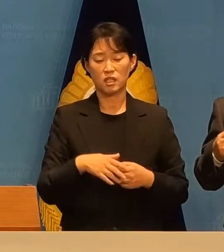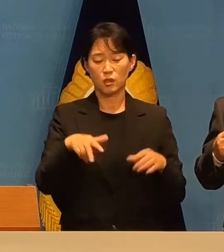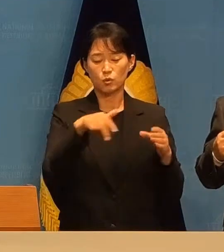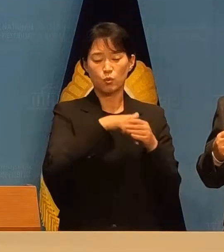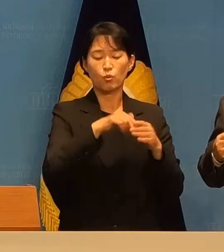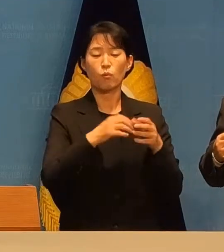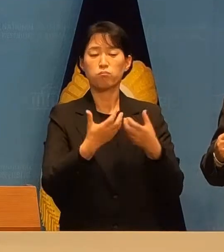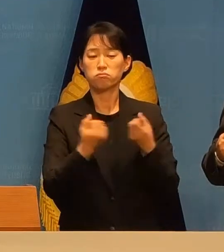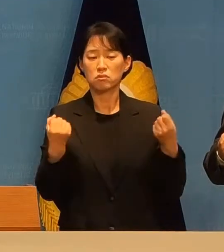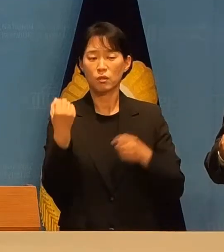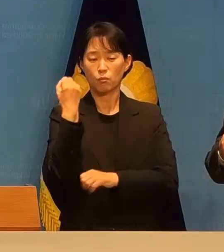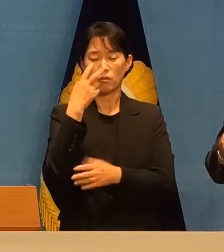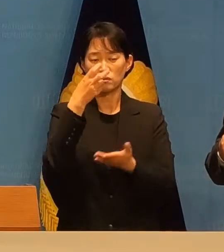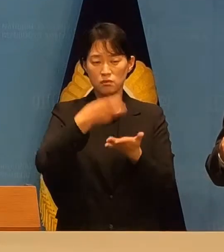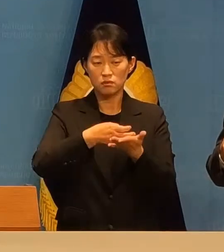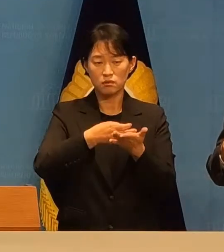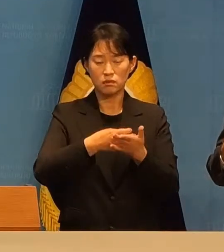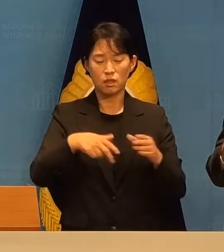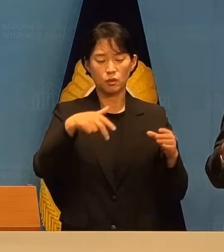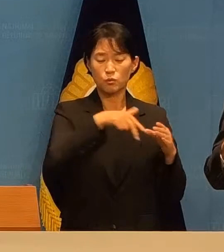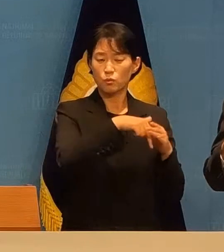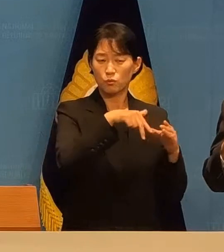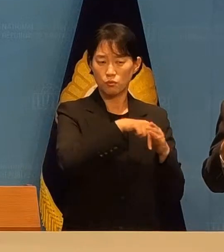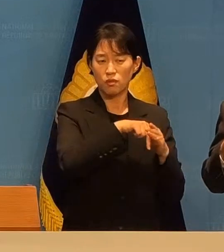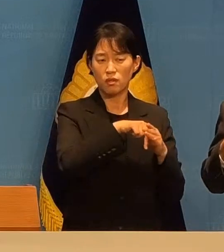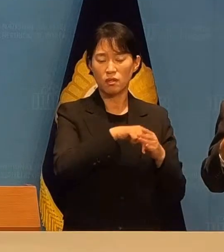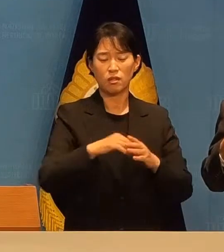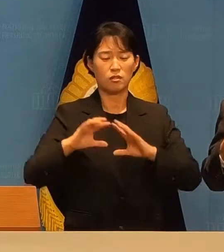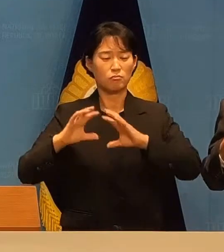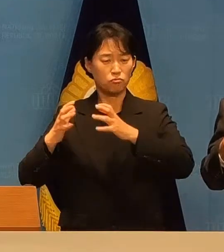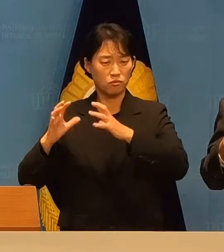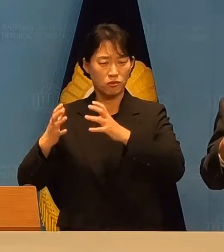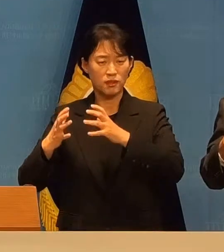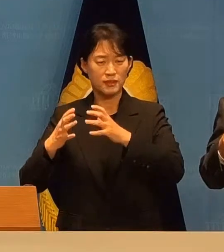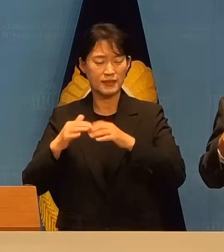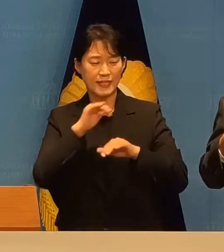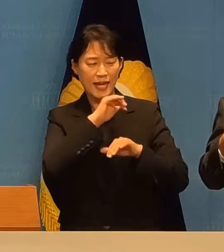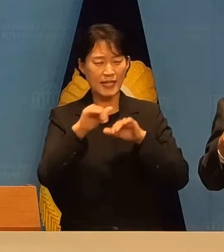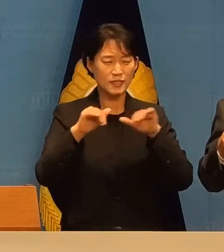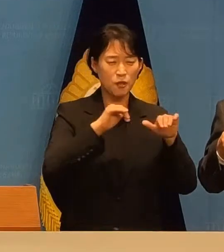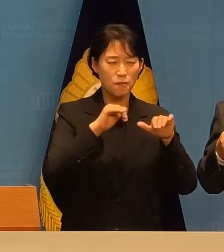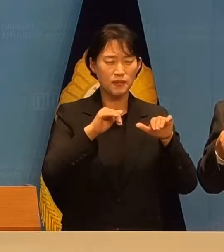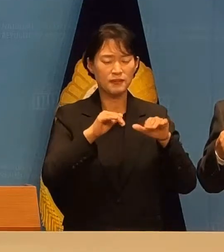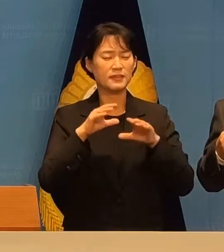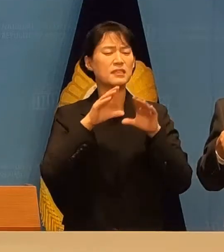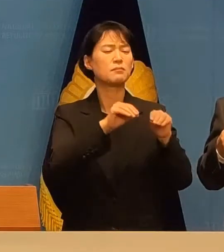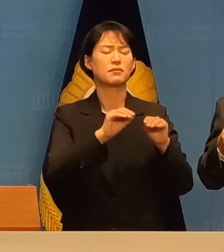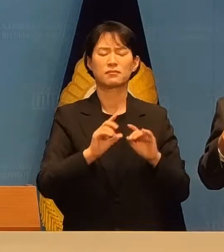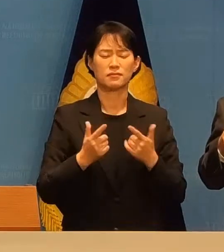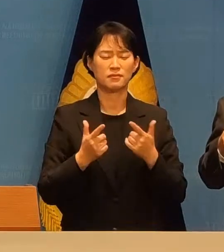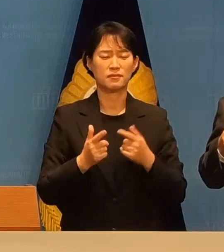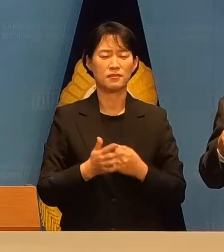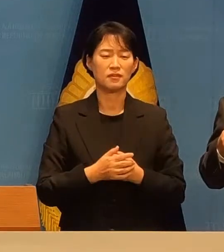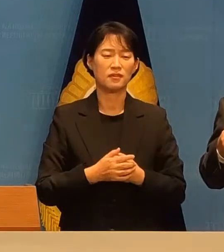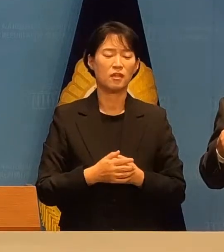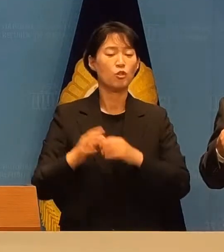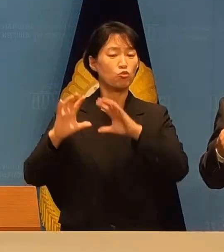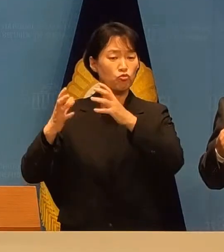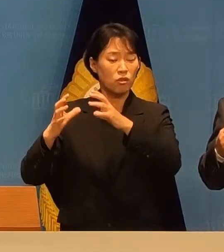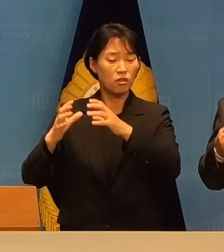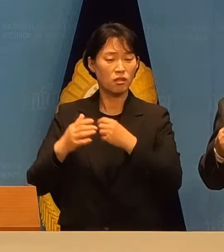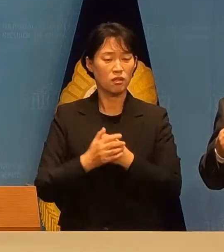분리의 원칙은 종교가 국가를 간섭하는 것을 금하는 것이 아니라